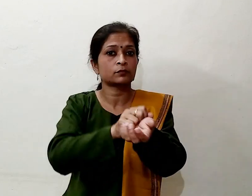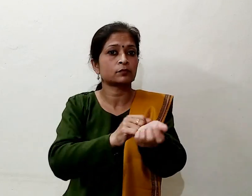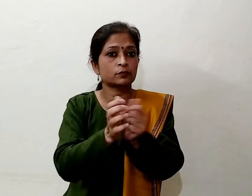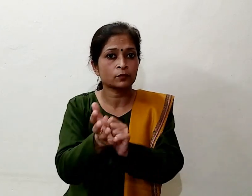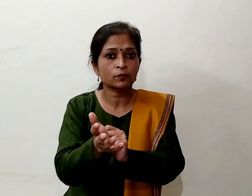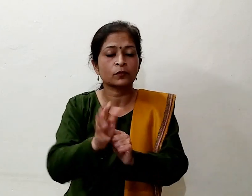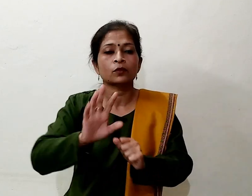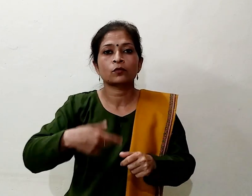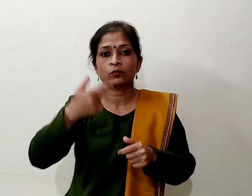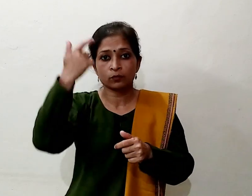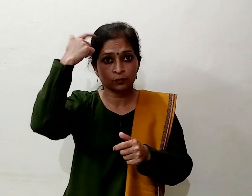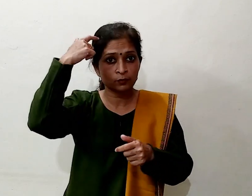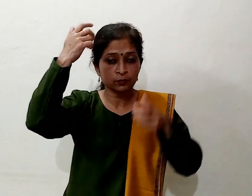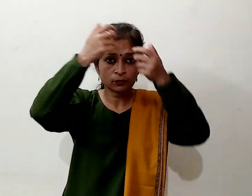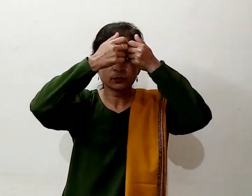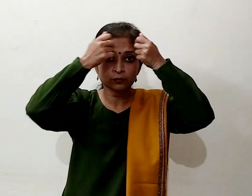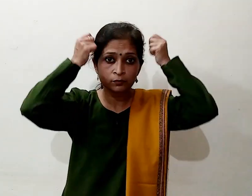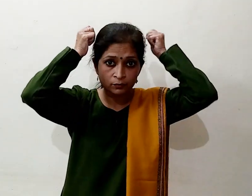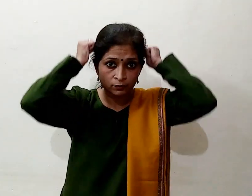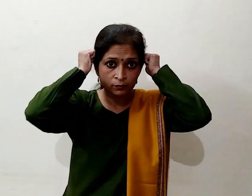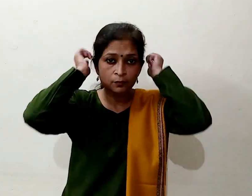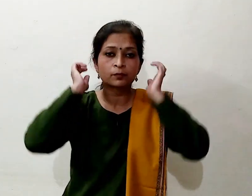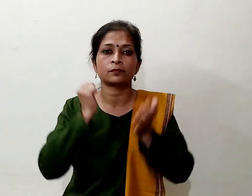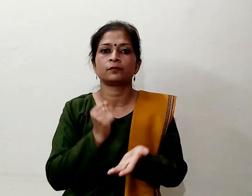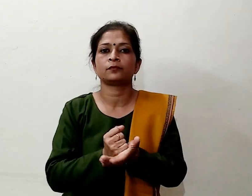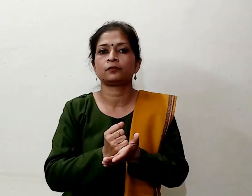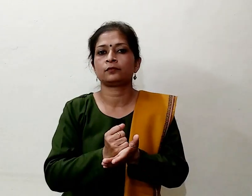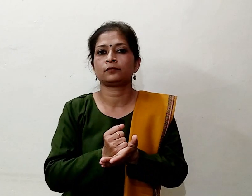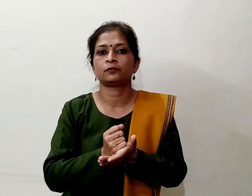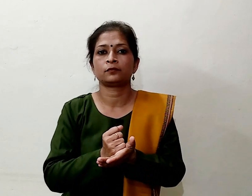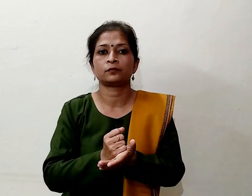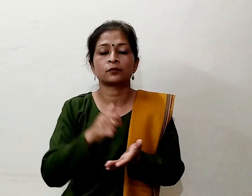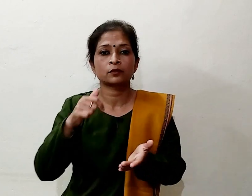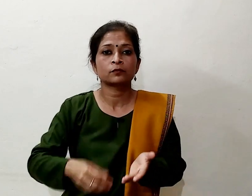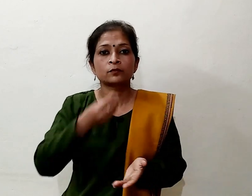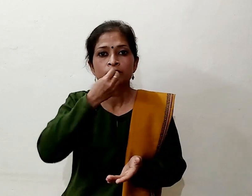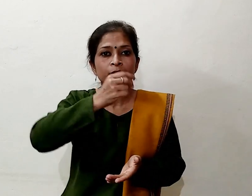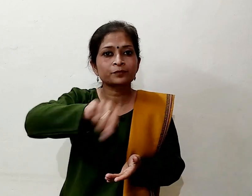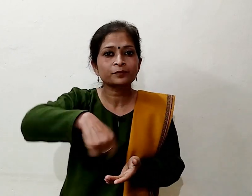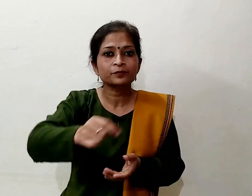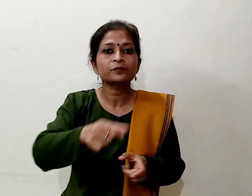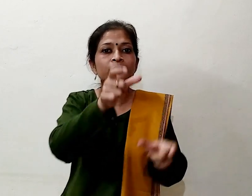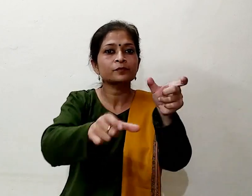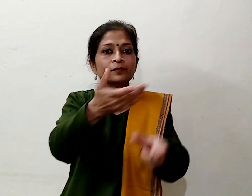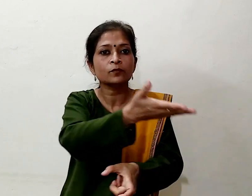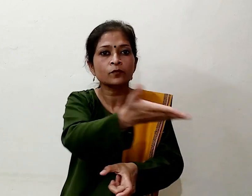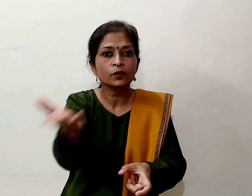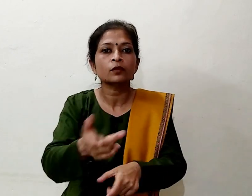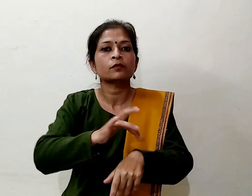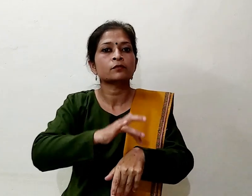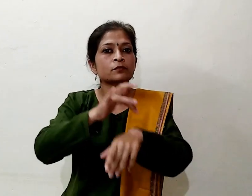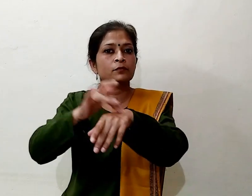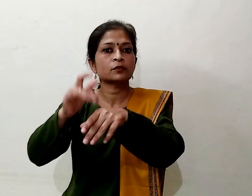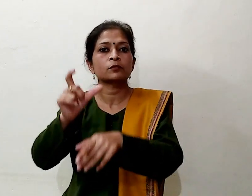नमस्कार पर हैड कैप अवश्य बहने भोजन बनाने वाले व्यक्ति समय समय पर साबुन